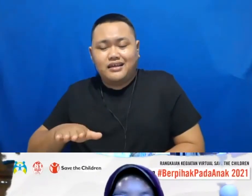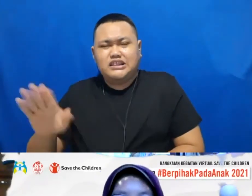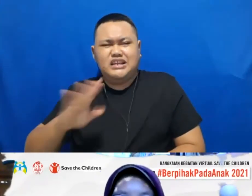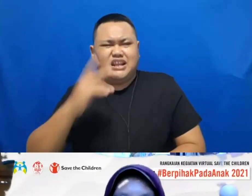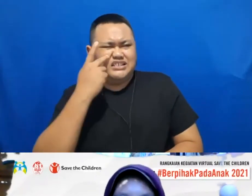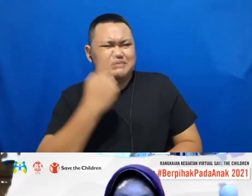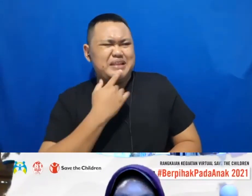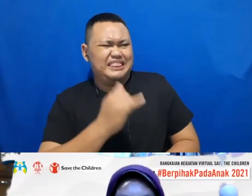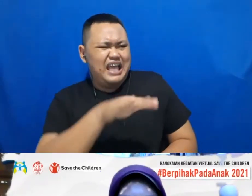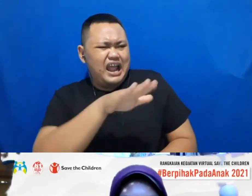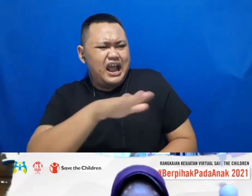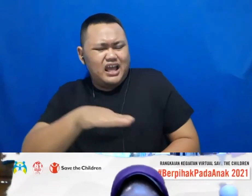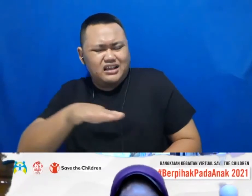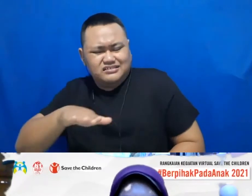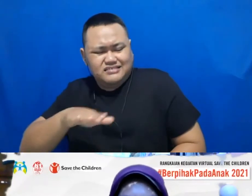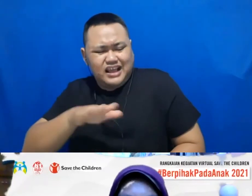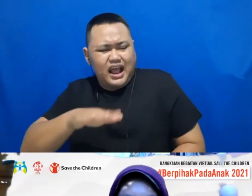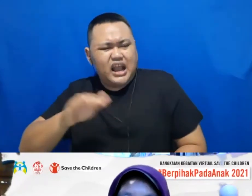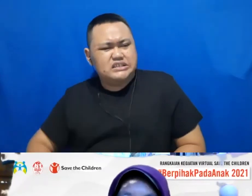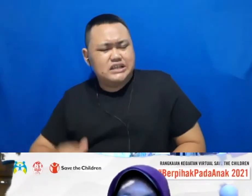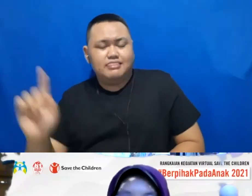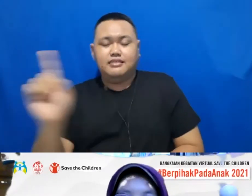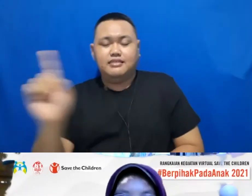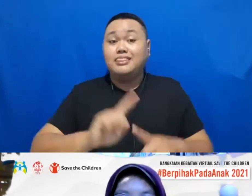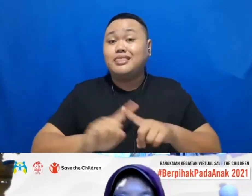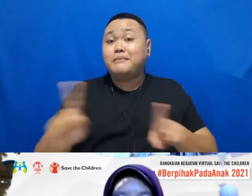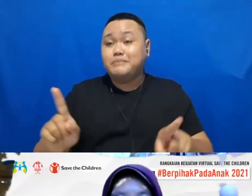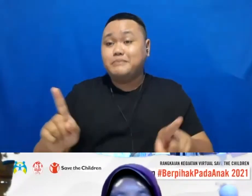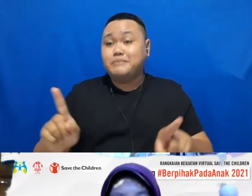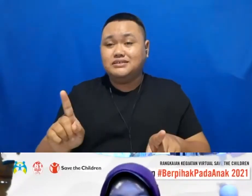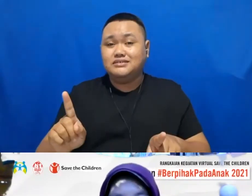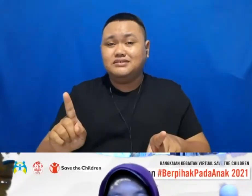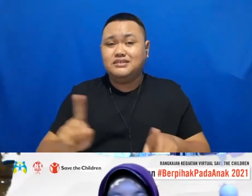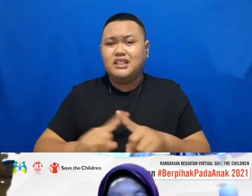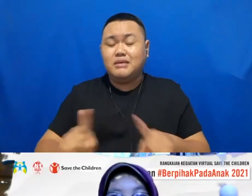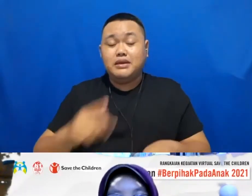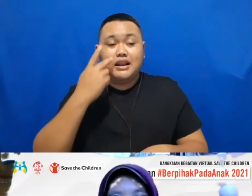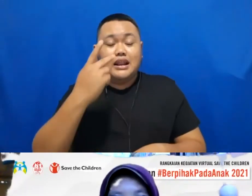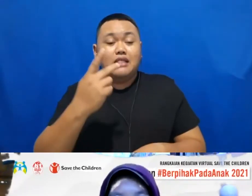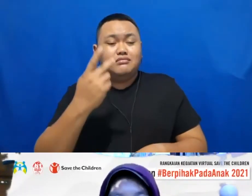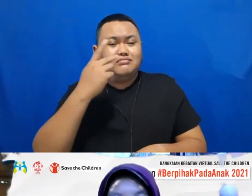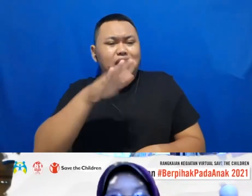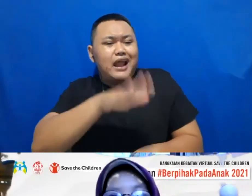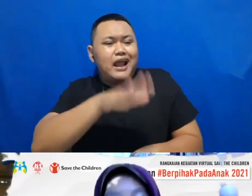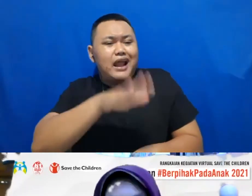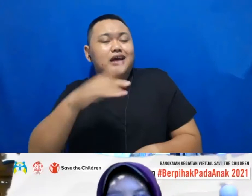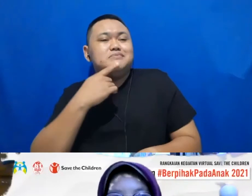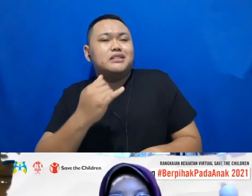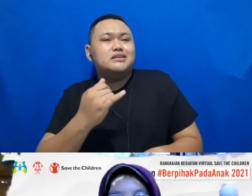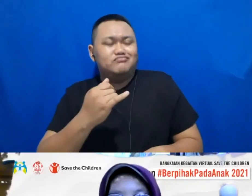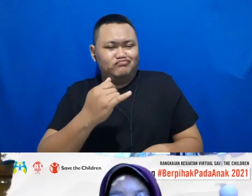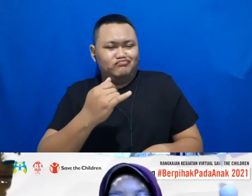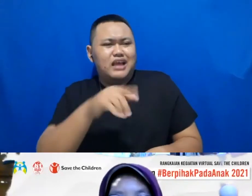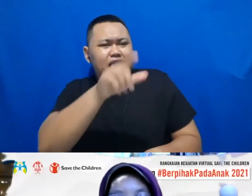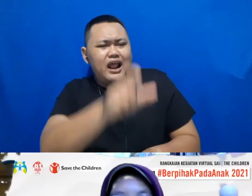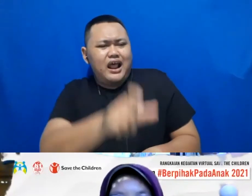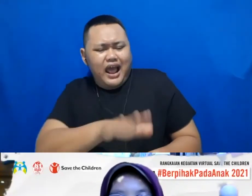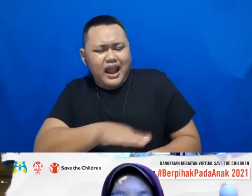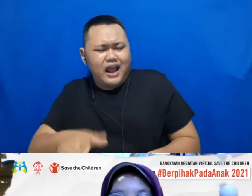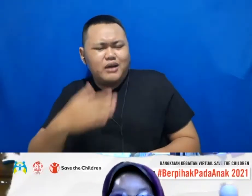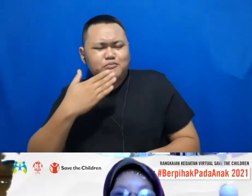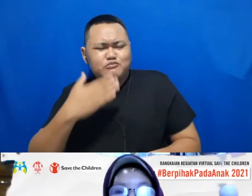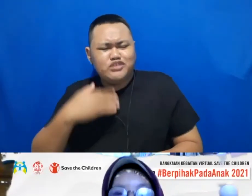peserta didik laki-laki dan perempuan untuk mengemukakan pendapat terkait dengan pembelajaran yang telah berlangsung. Nah, itu